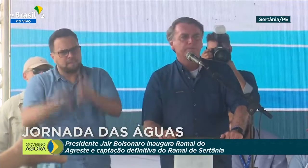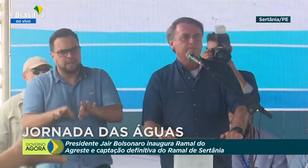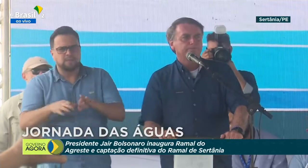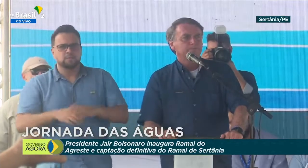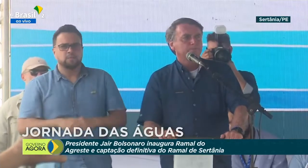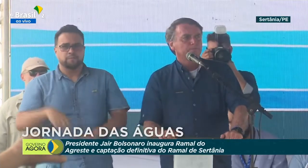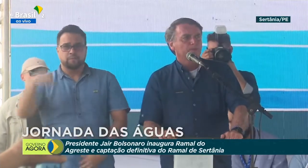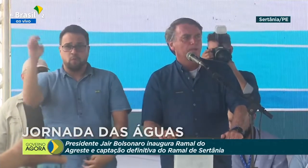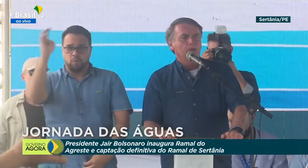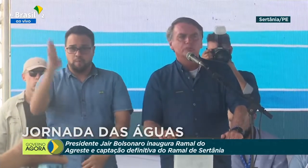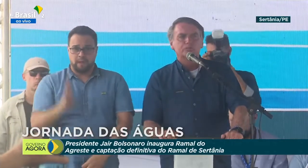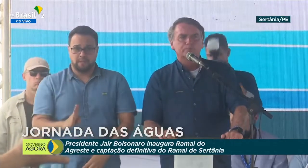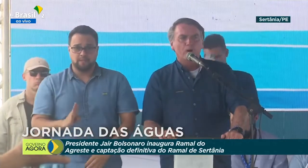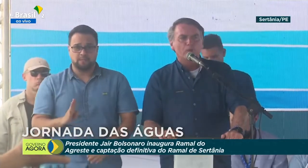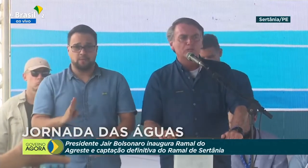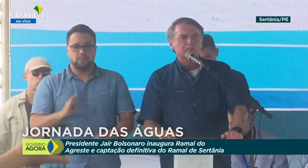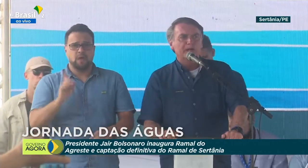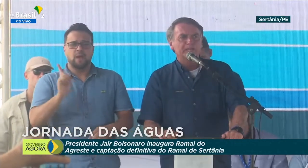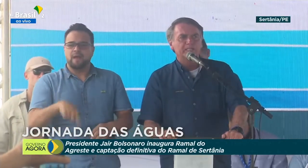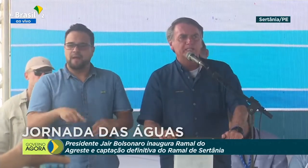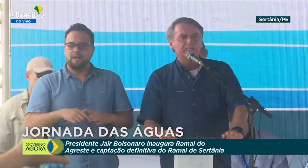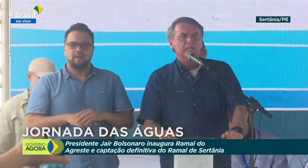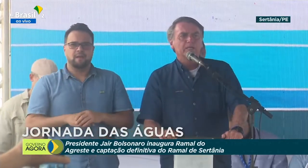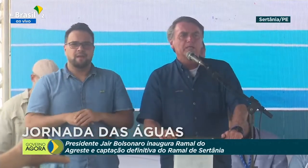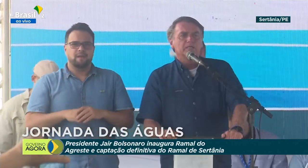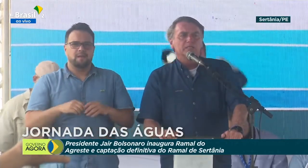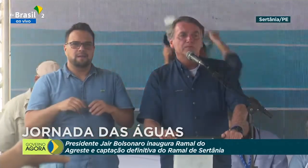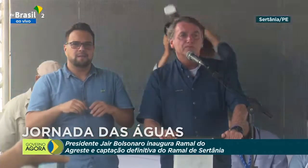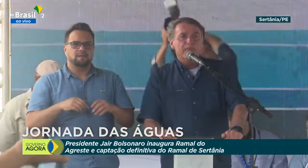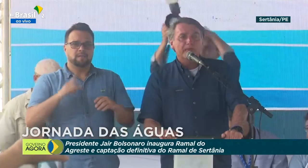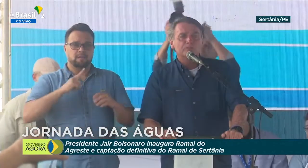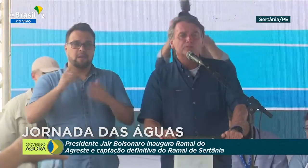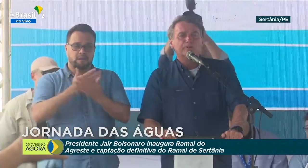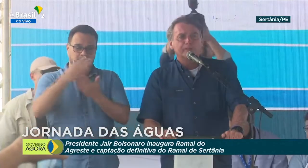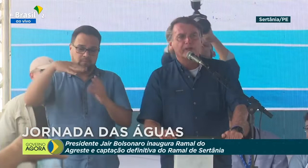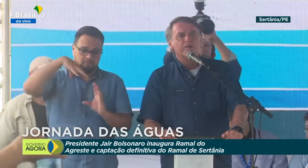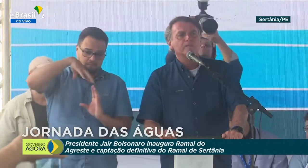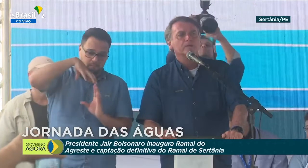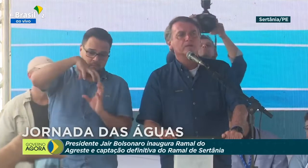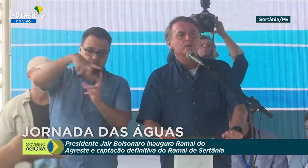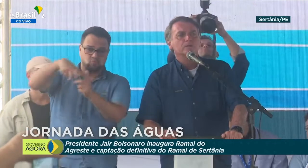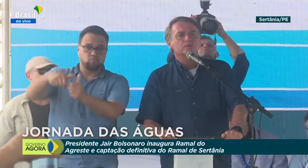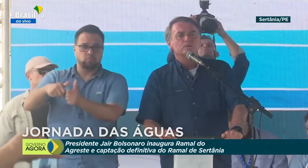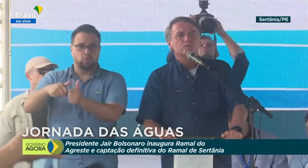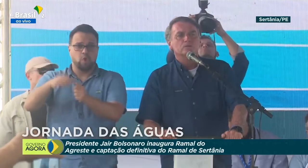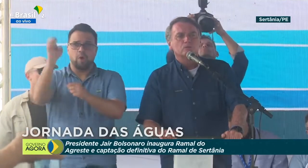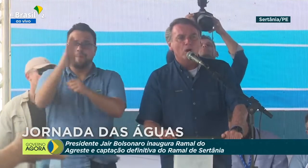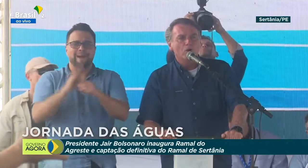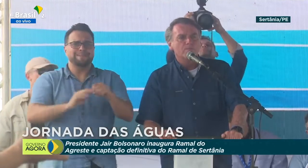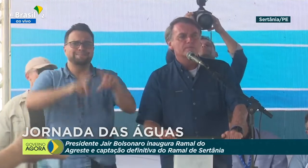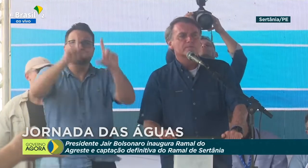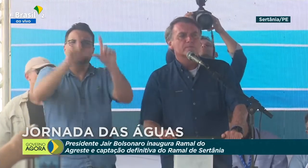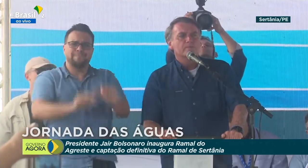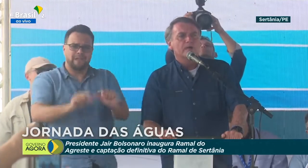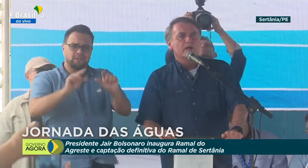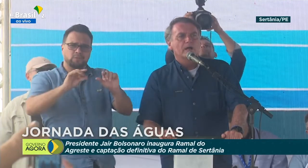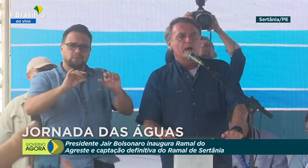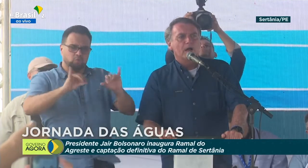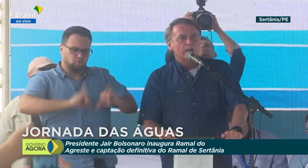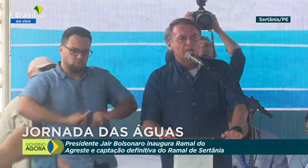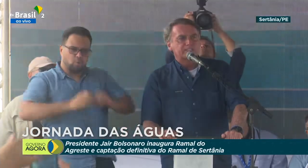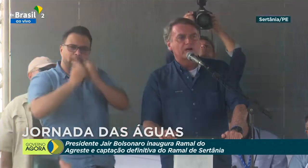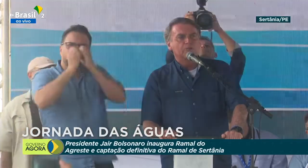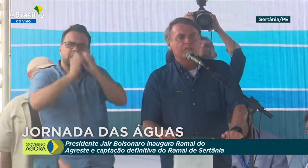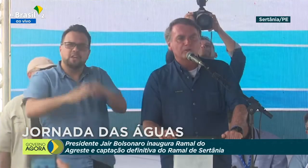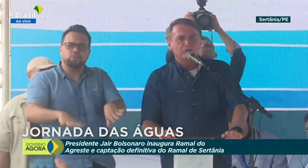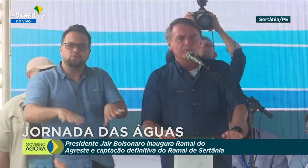Brasil é um dos poucos países que menos sofreu com